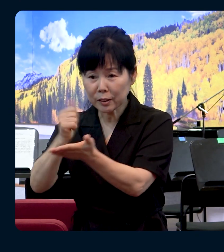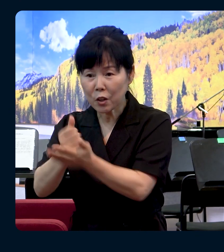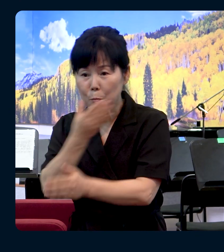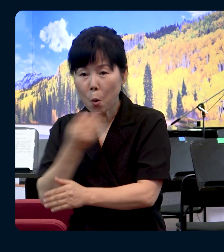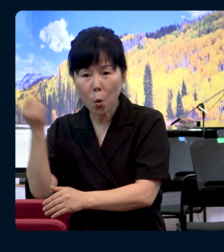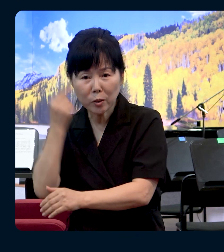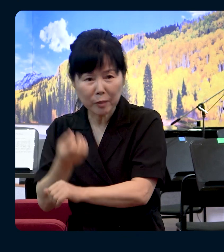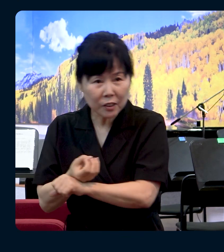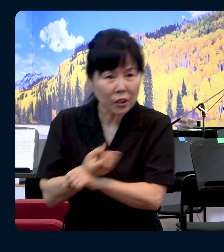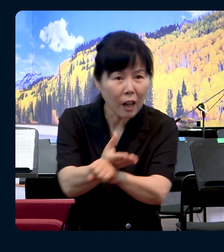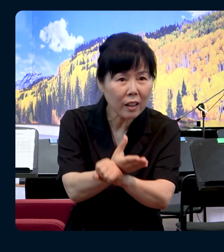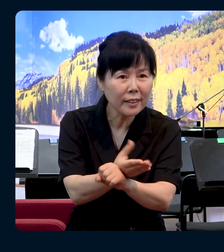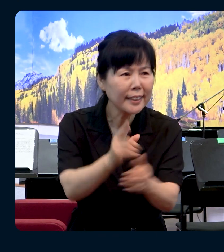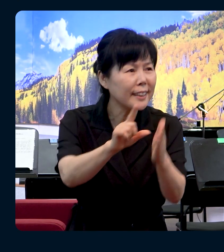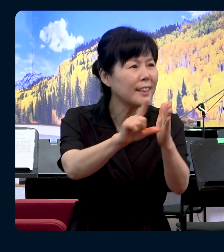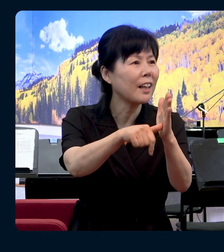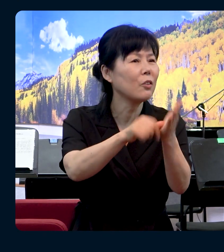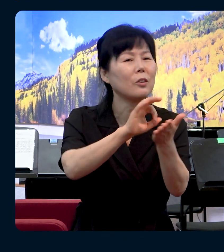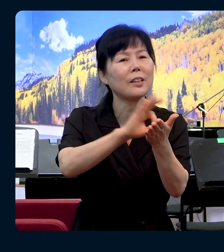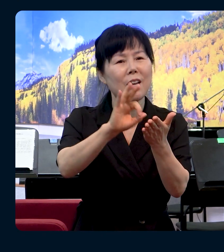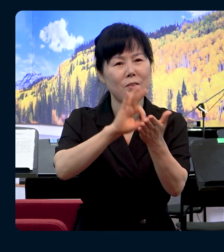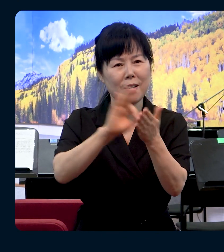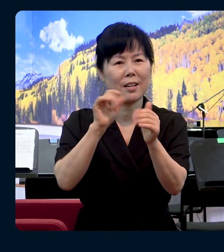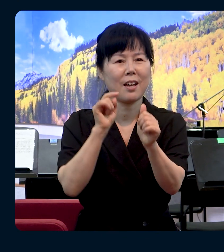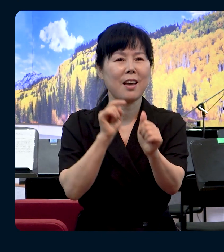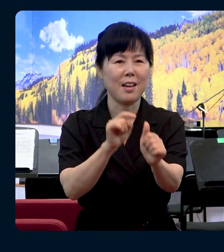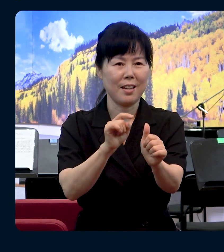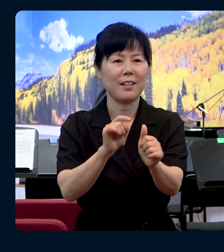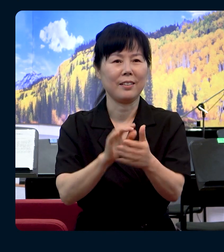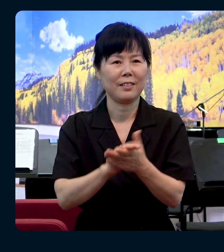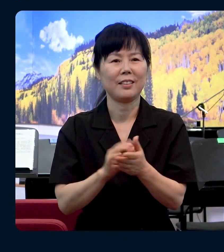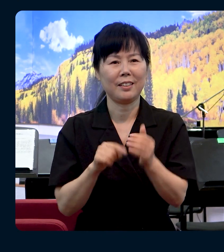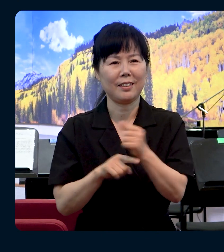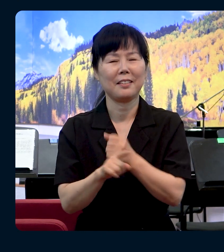시간이 될수록 그렇게 사용하라는 거예요.